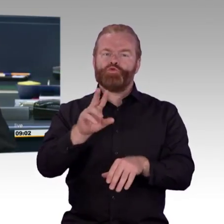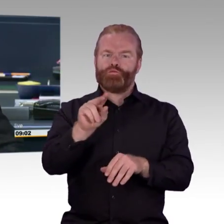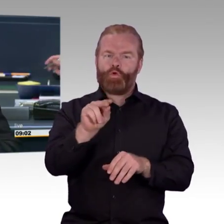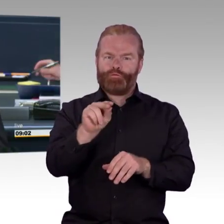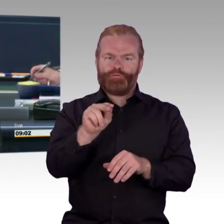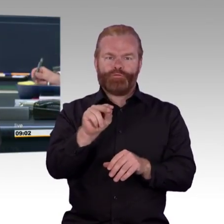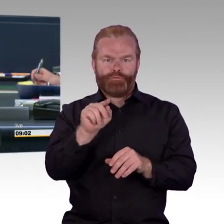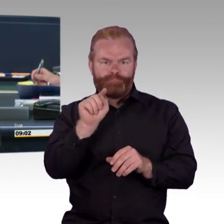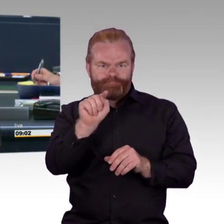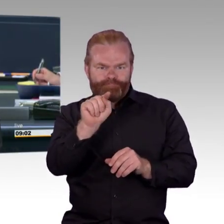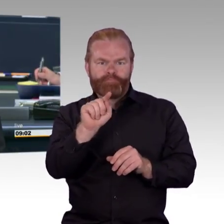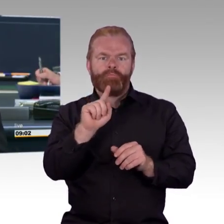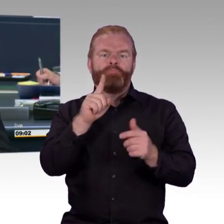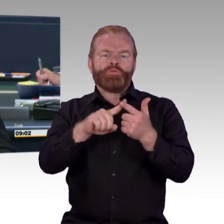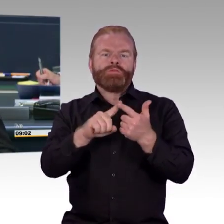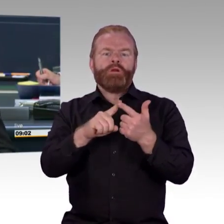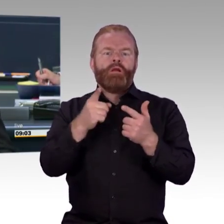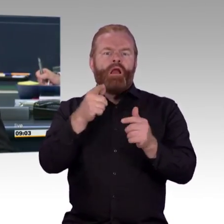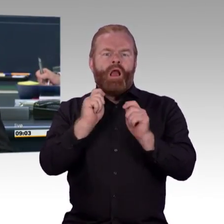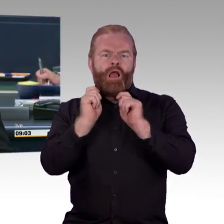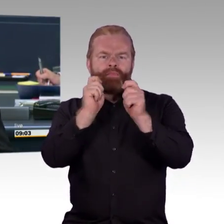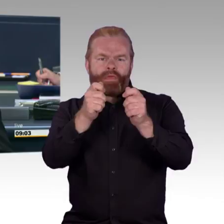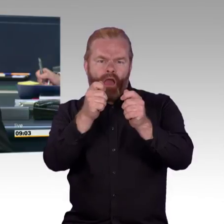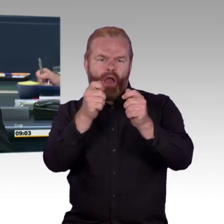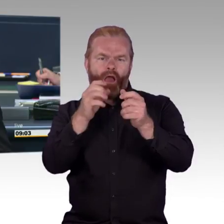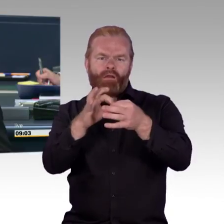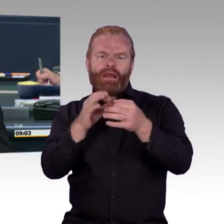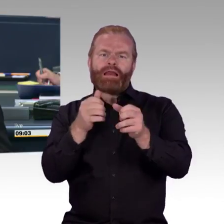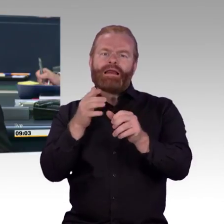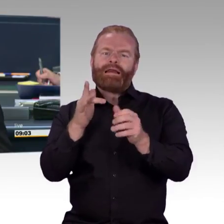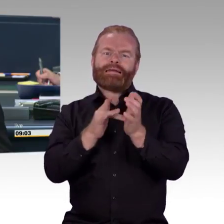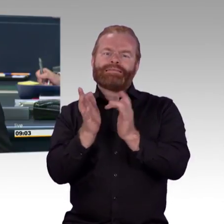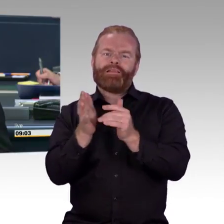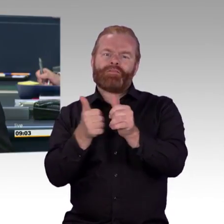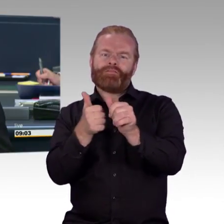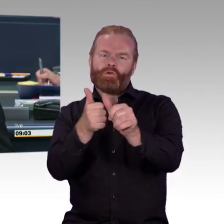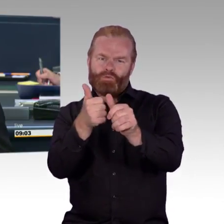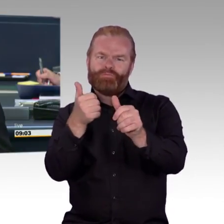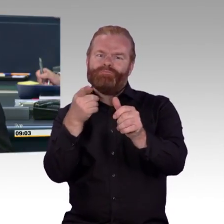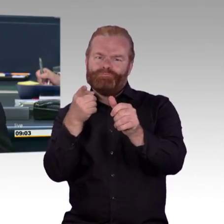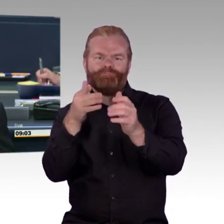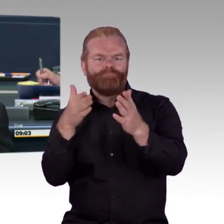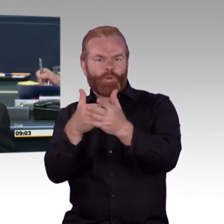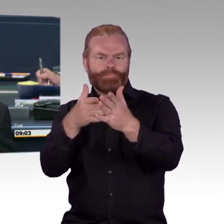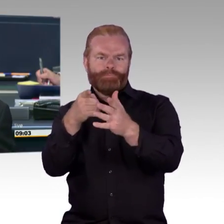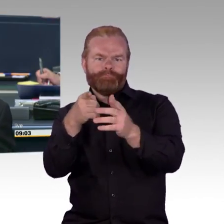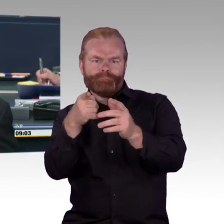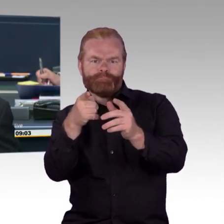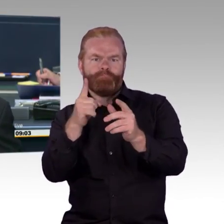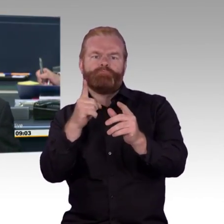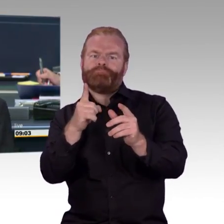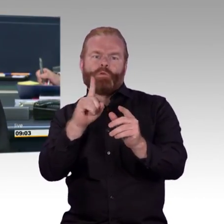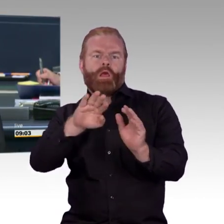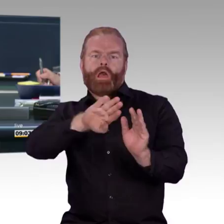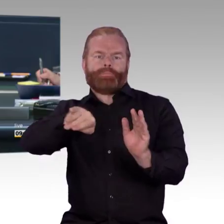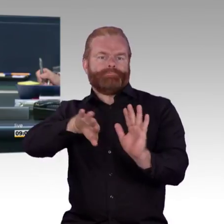Drucksache 2730 mit dem Titel für eine Angleichung der Renten von Vertriebenen und Aussiedlern und Spätaussiedlern